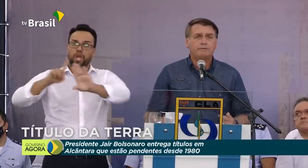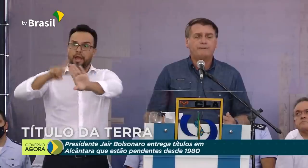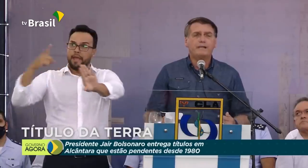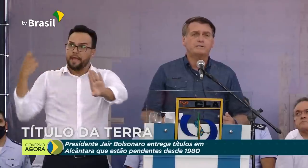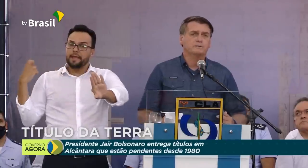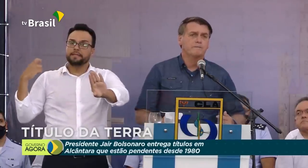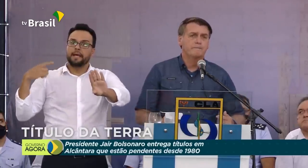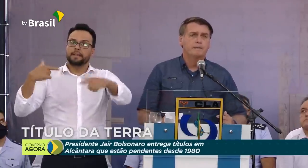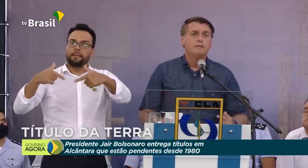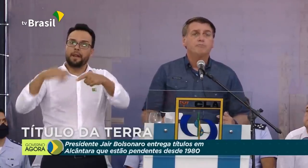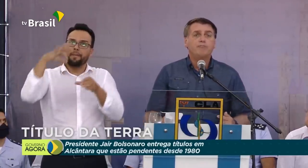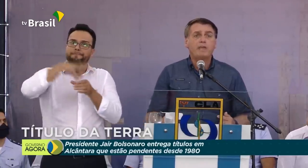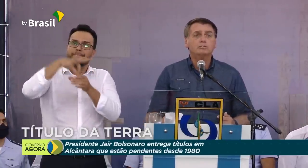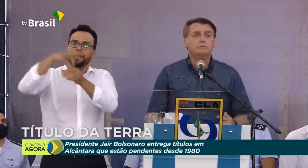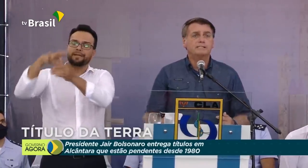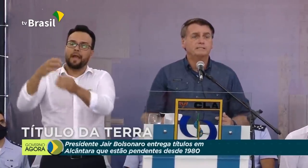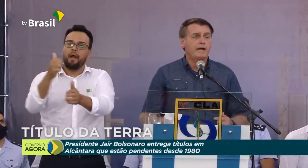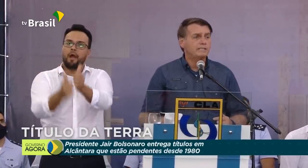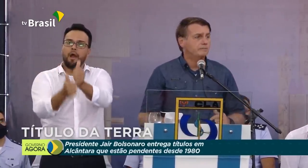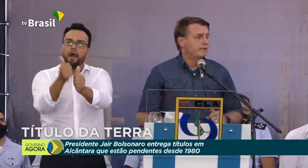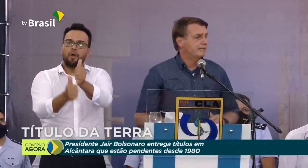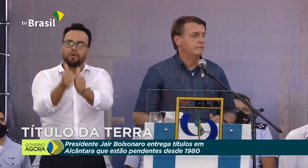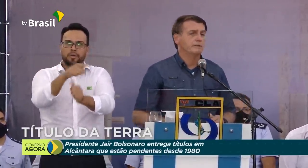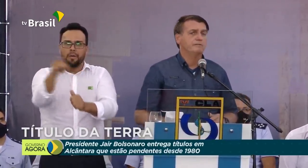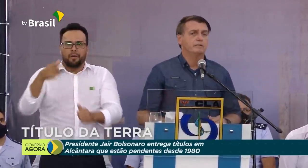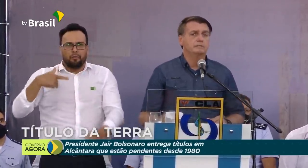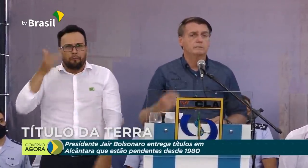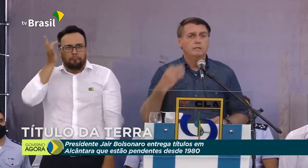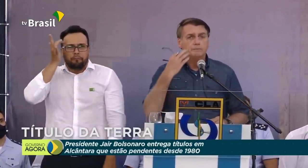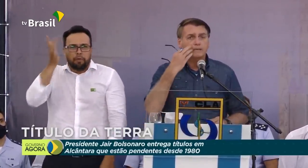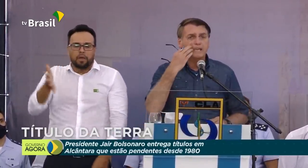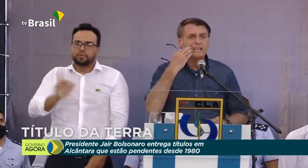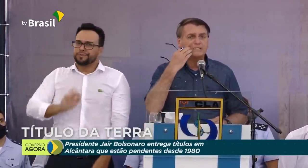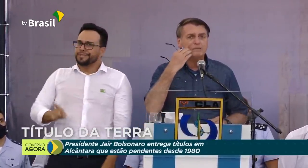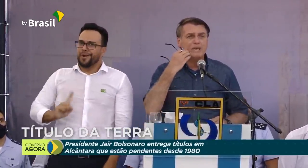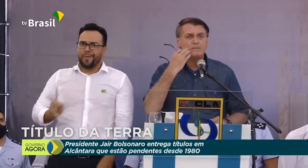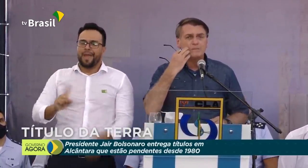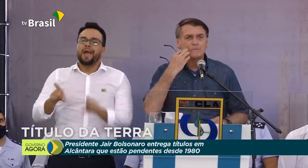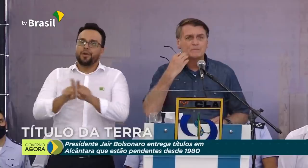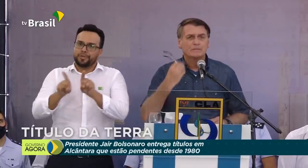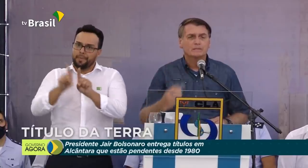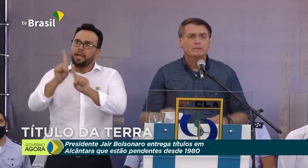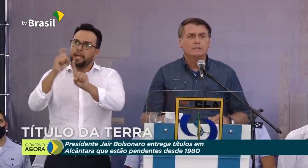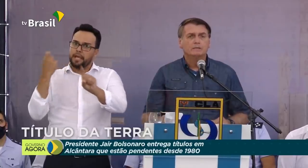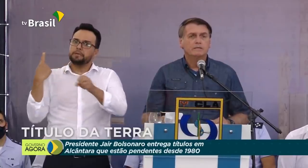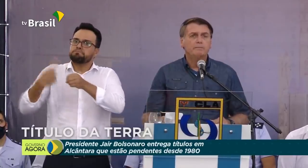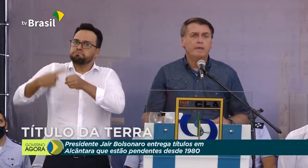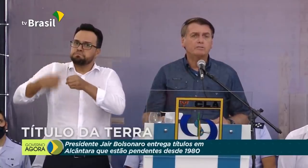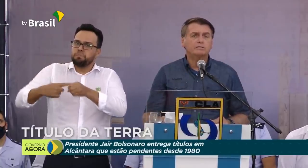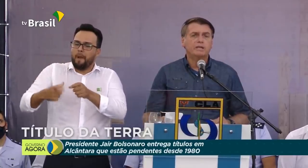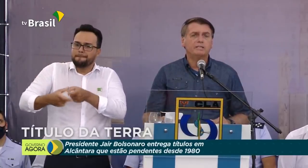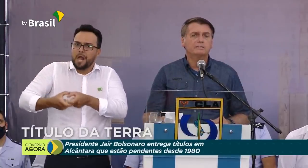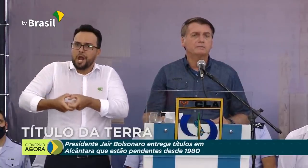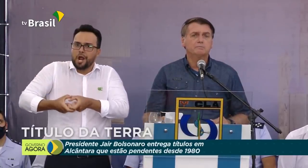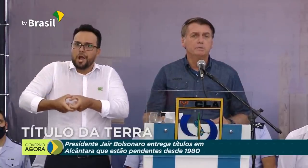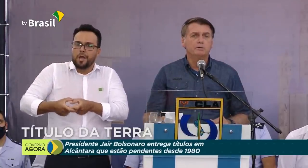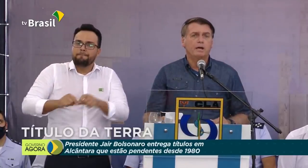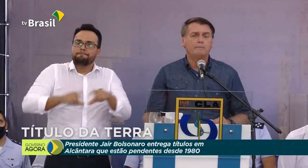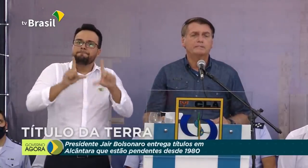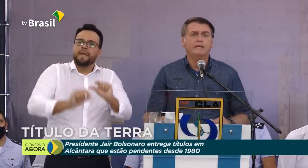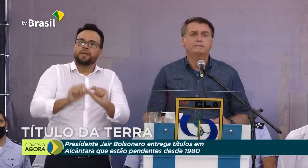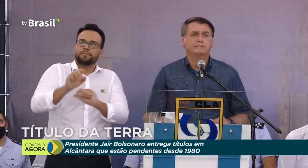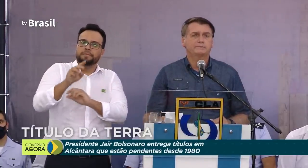não é fácil. Venho de uma cidade, prezado prefeito, pequena também, tem menos de 3